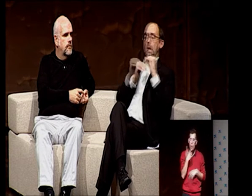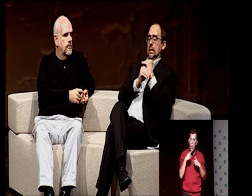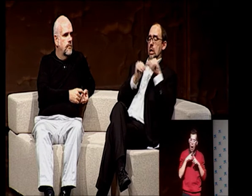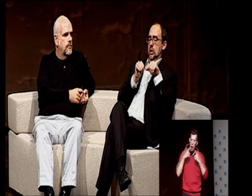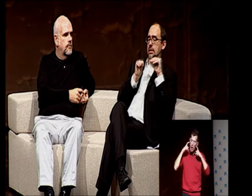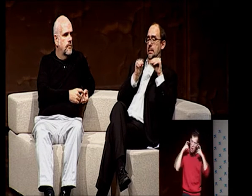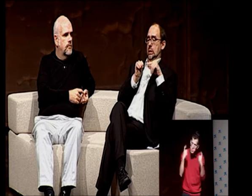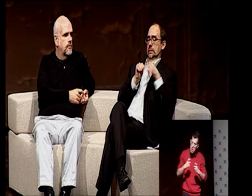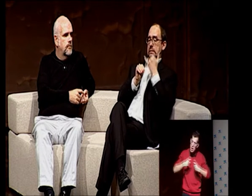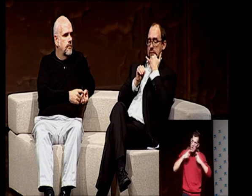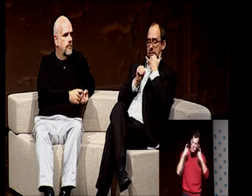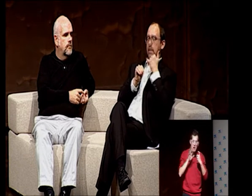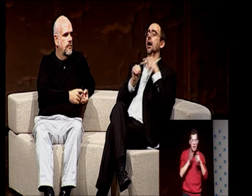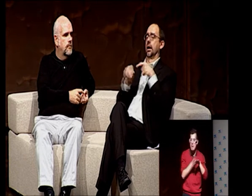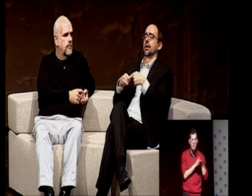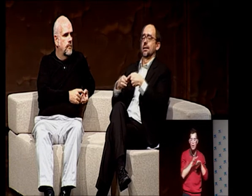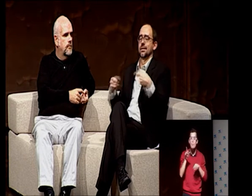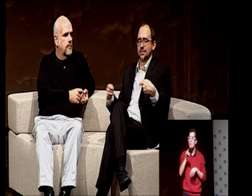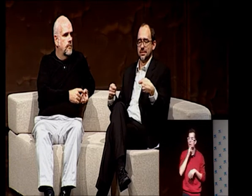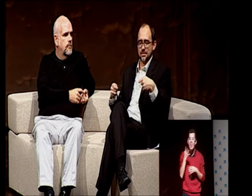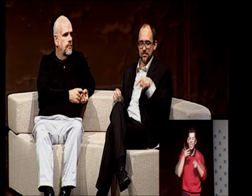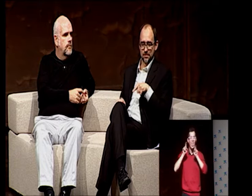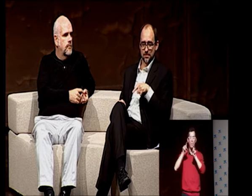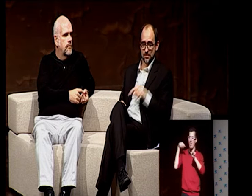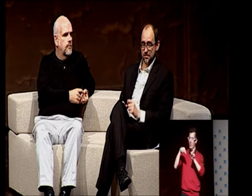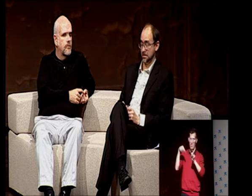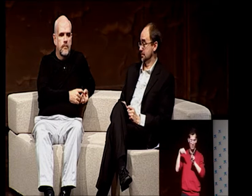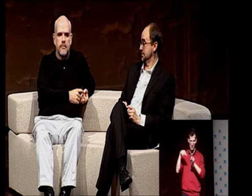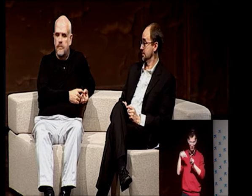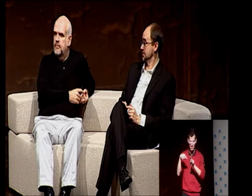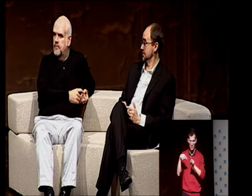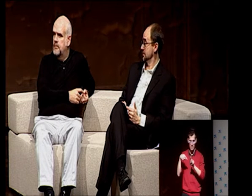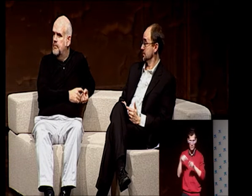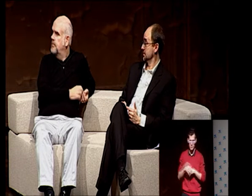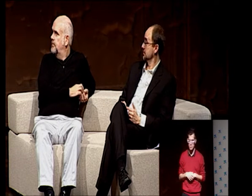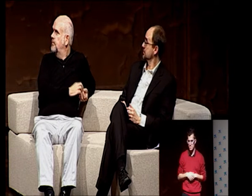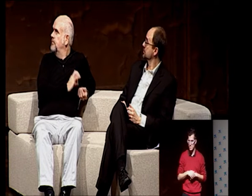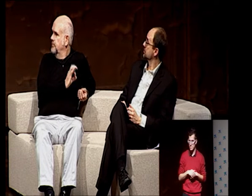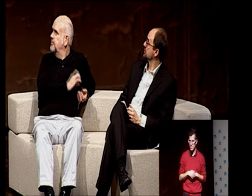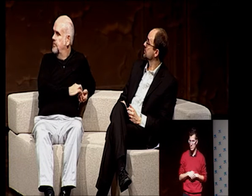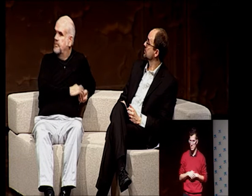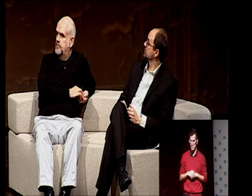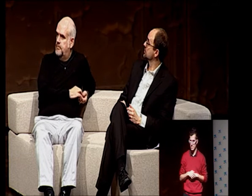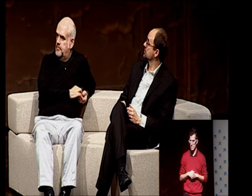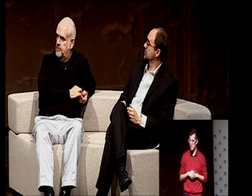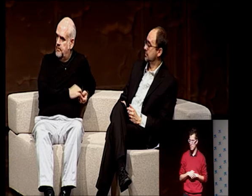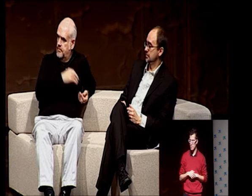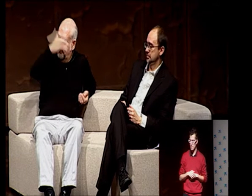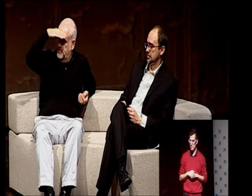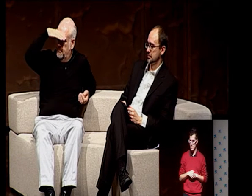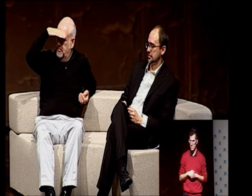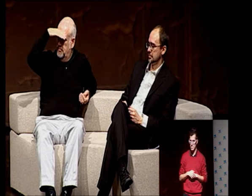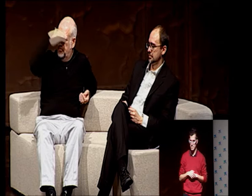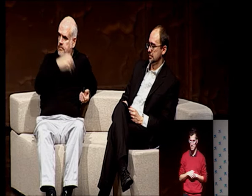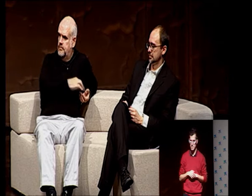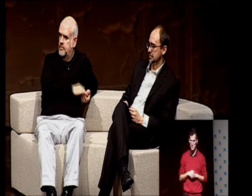necesitarán más o menos tiempo en función del mensaje si se hace en lengua arol o no unos necesitarán más o menos esfuerzo si se hace en una lengua o en